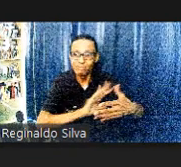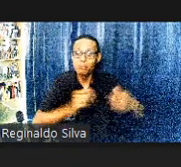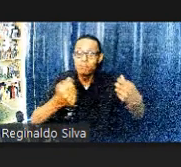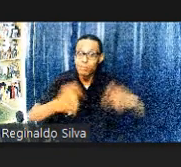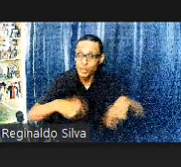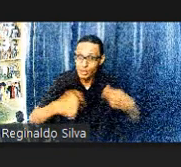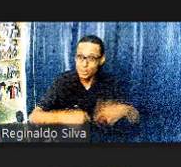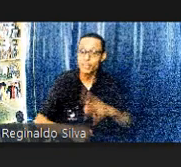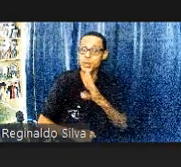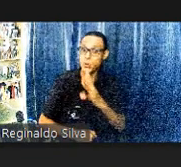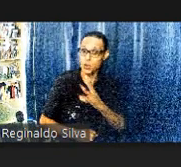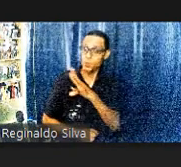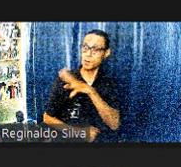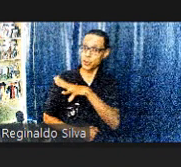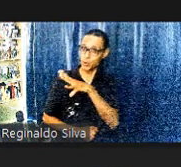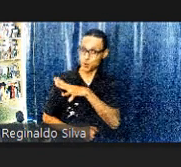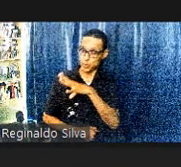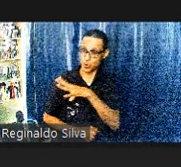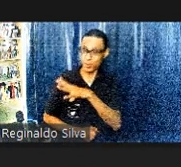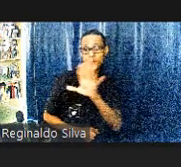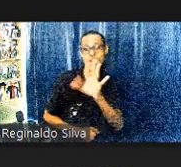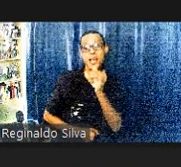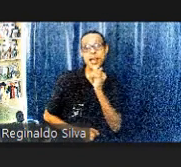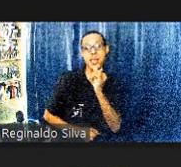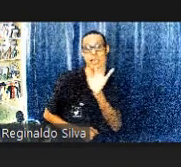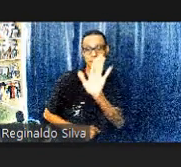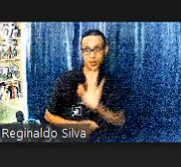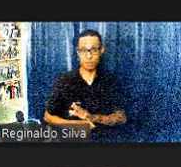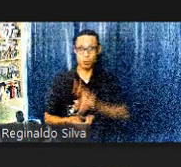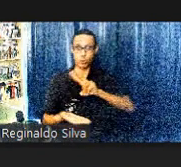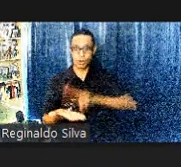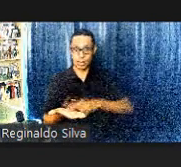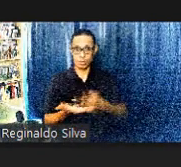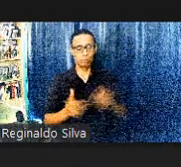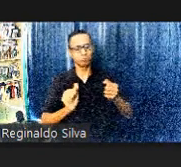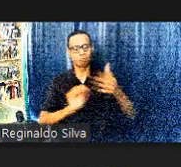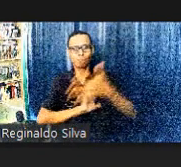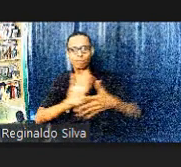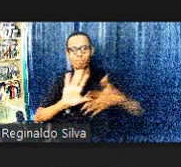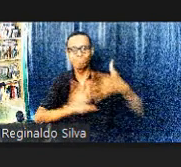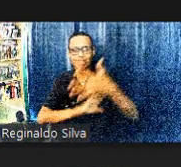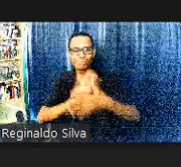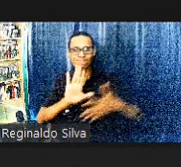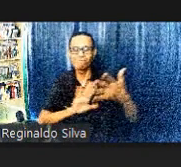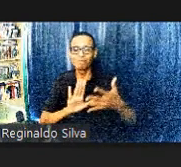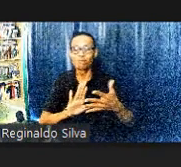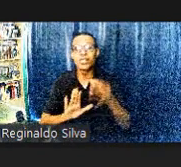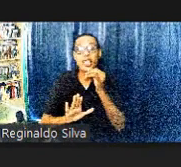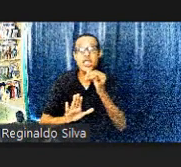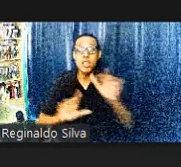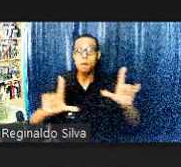correta. Eu já vi, por exemplo, em traduções da TV Escola,